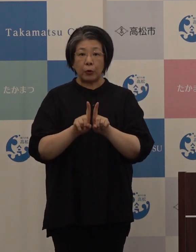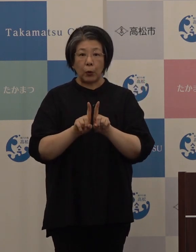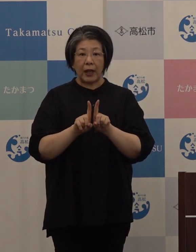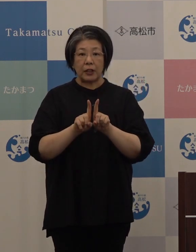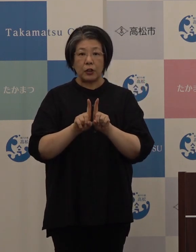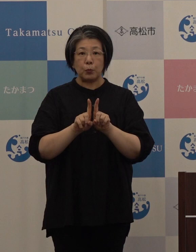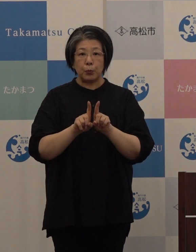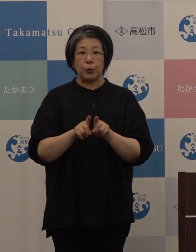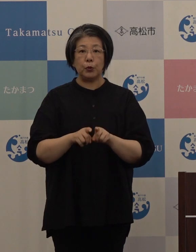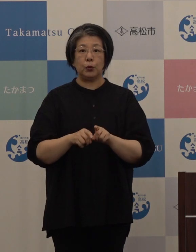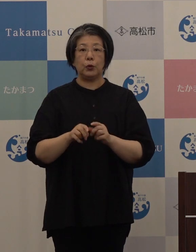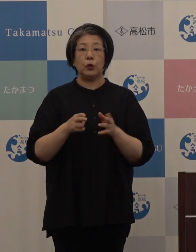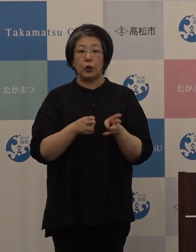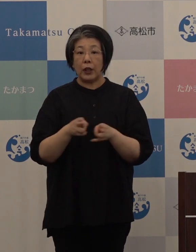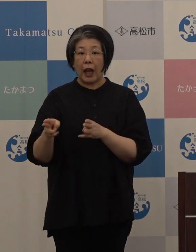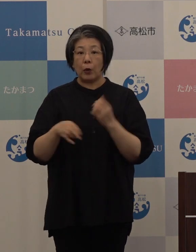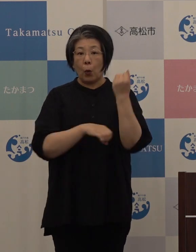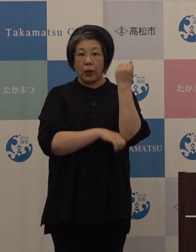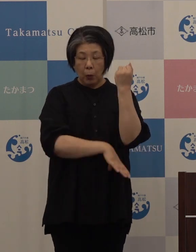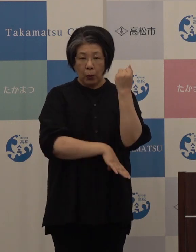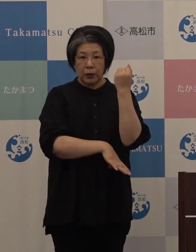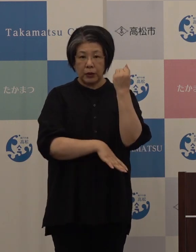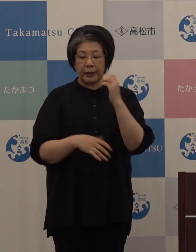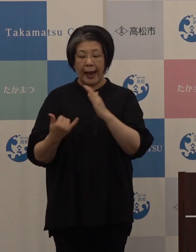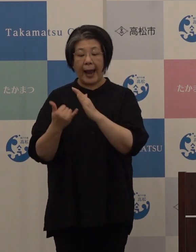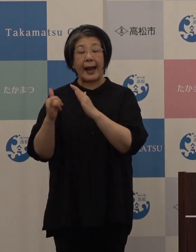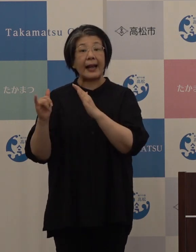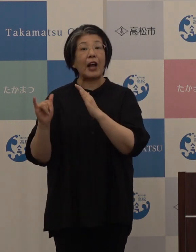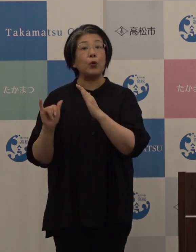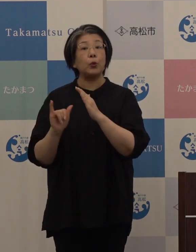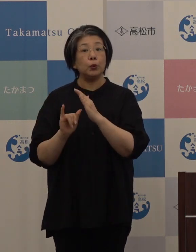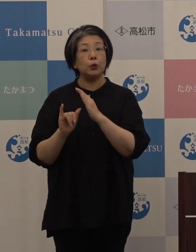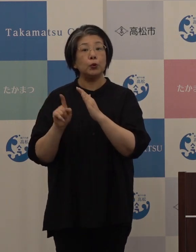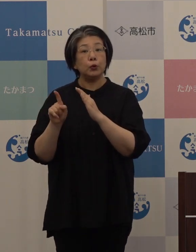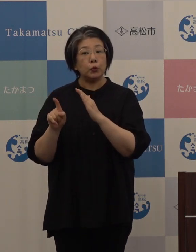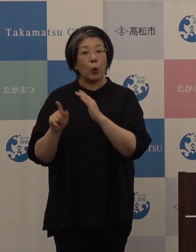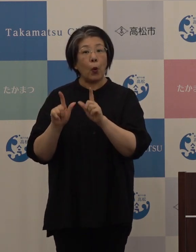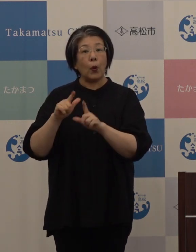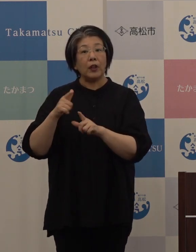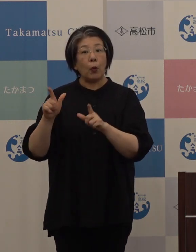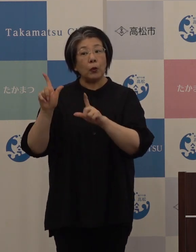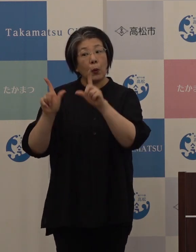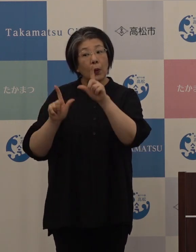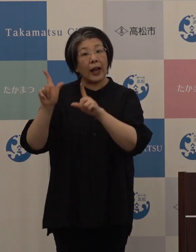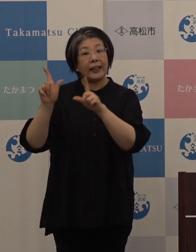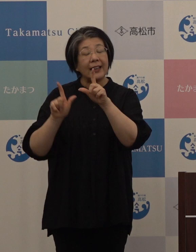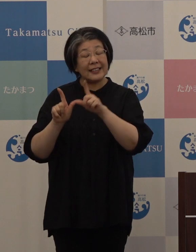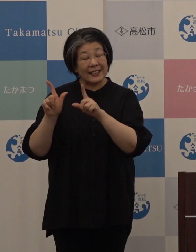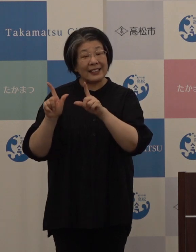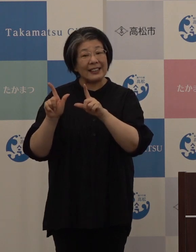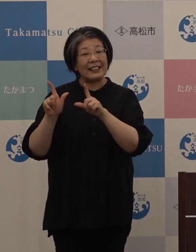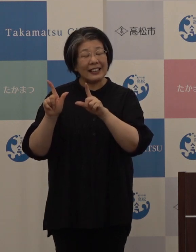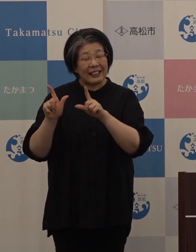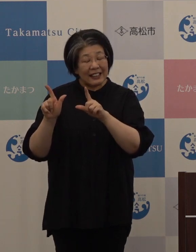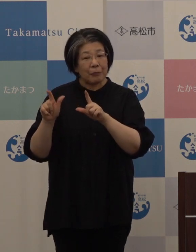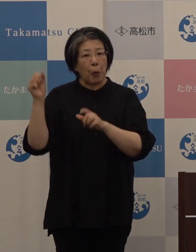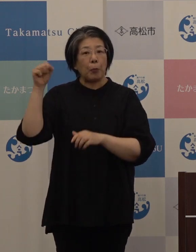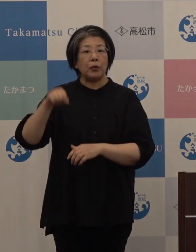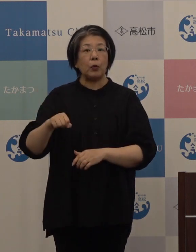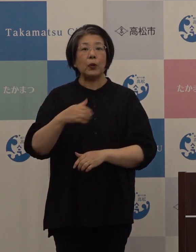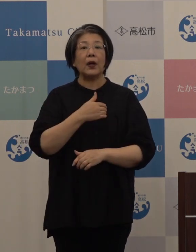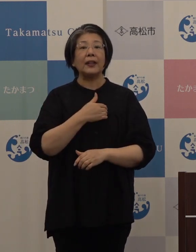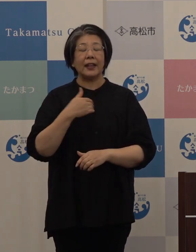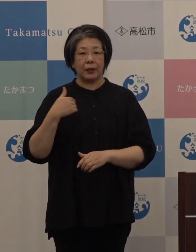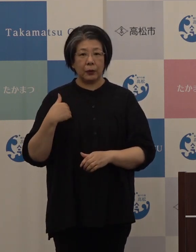度を基本としながら、さまざまな家族の方たちに応える制度として創設するということ